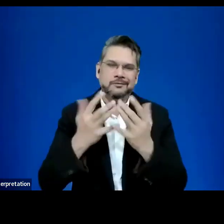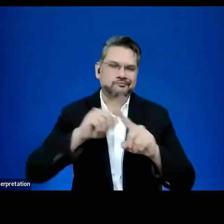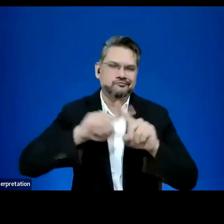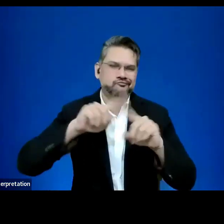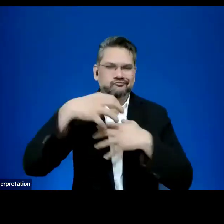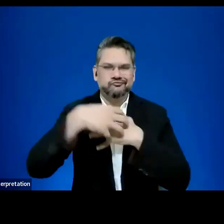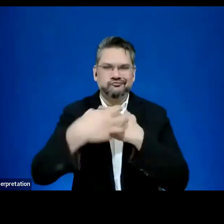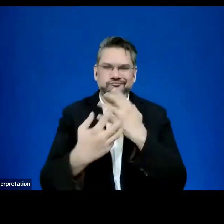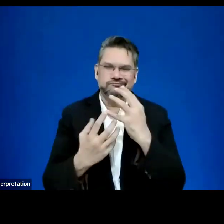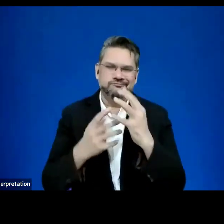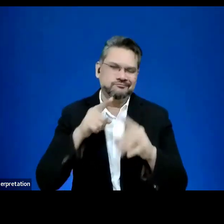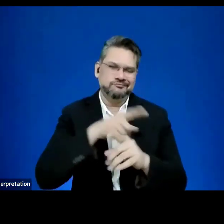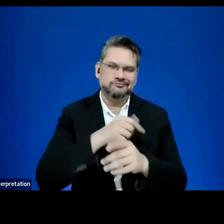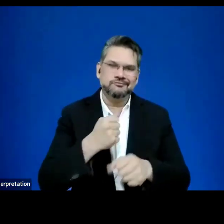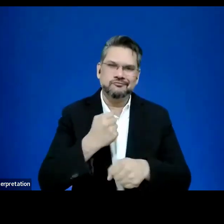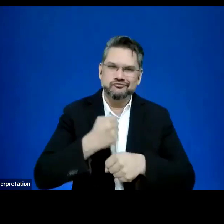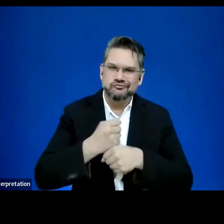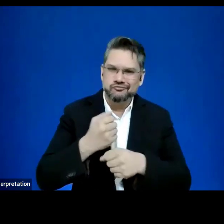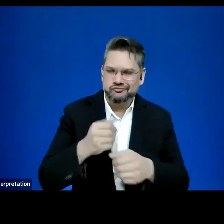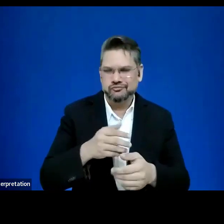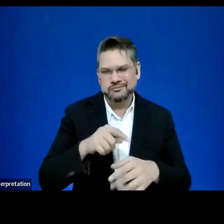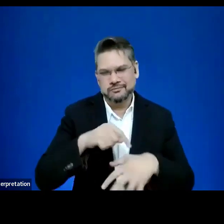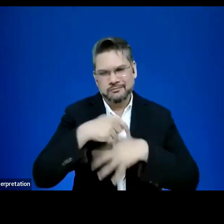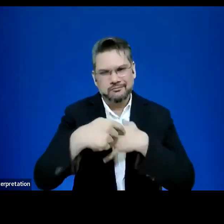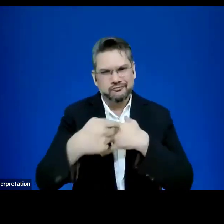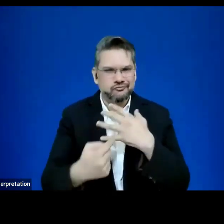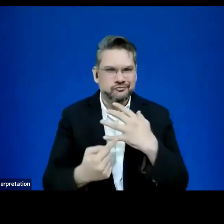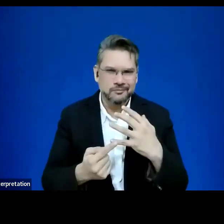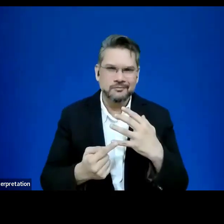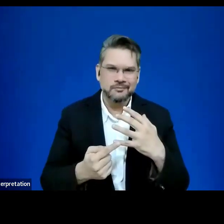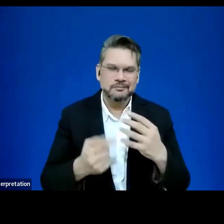而且呢，在许多的国家，